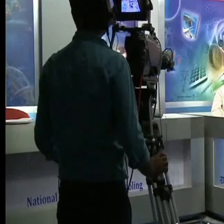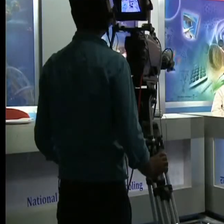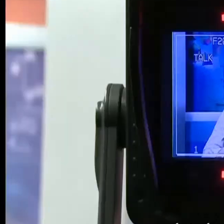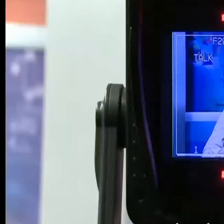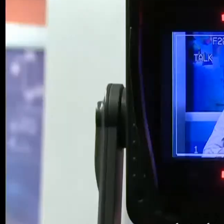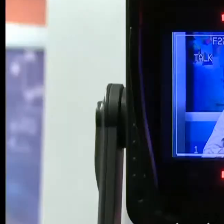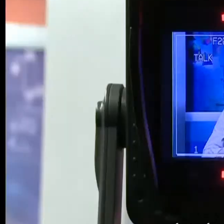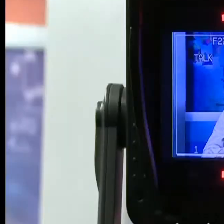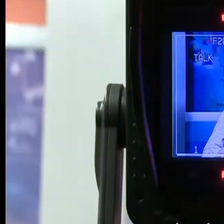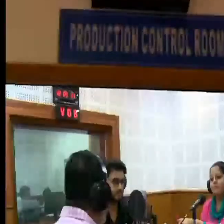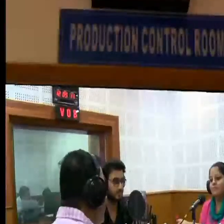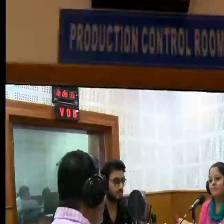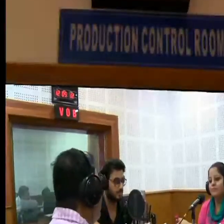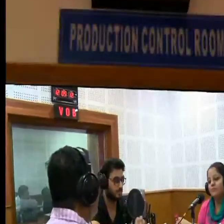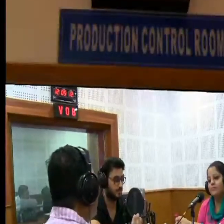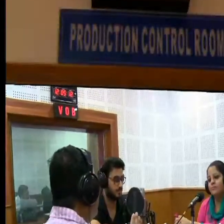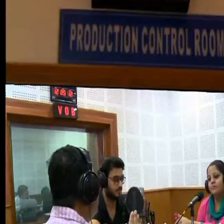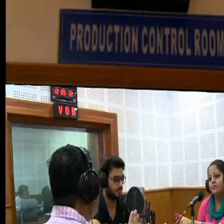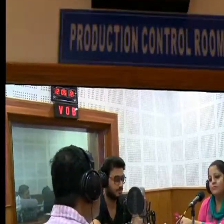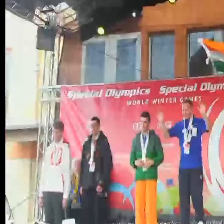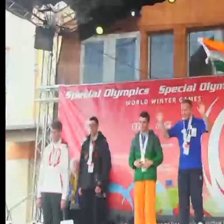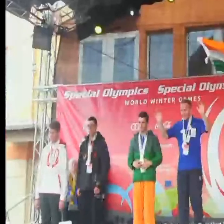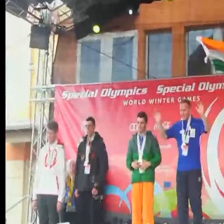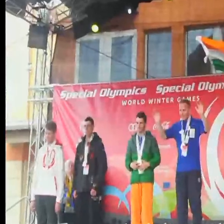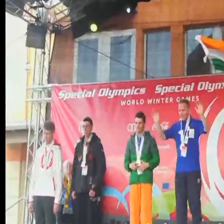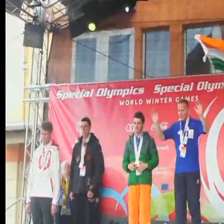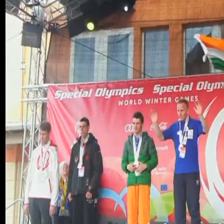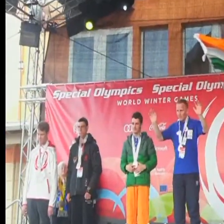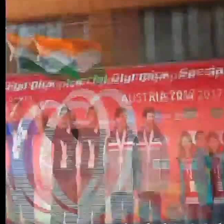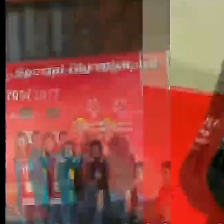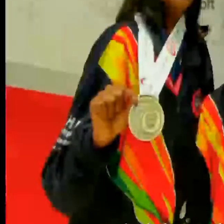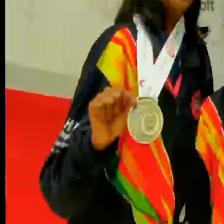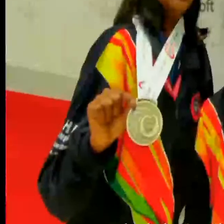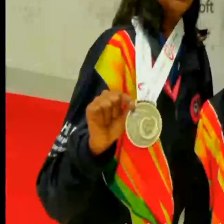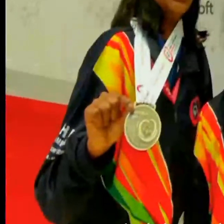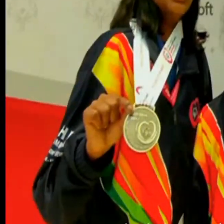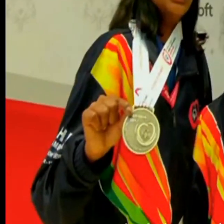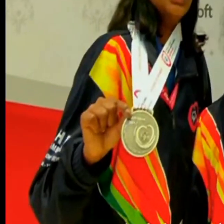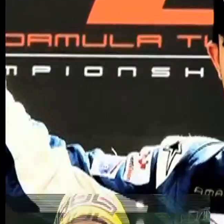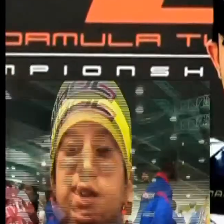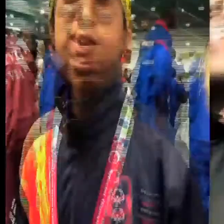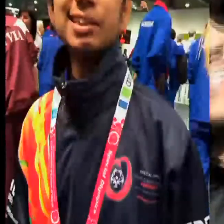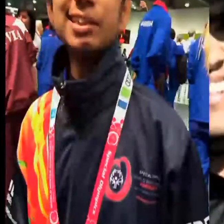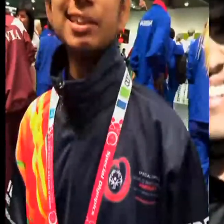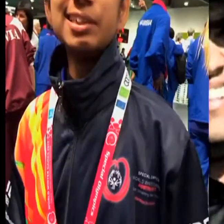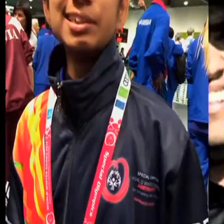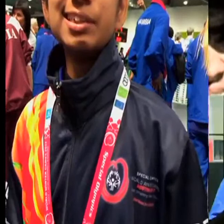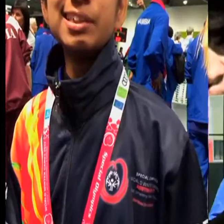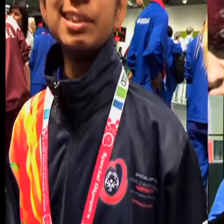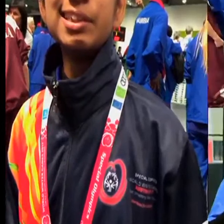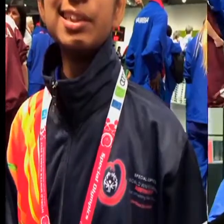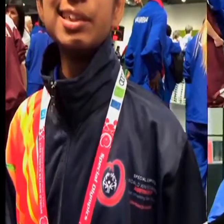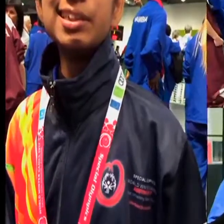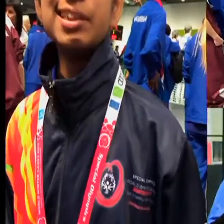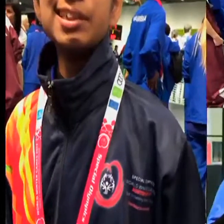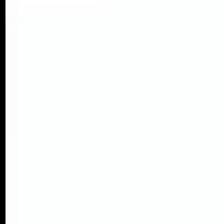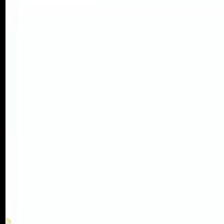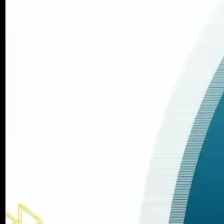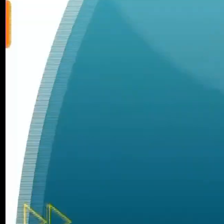बने, हम अपना रास्ता स्वयं चुने। कोई मन